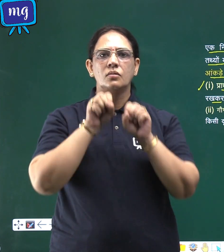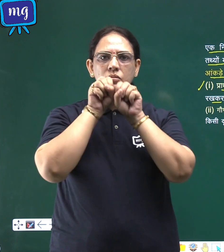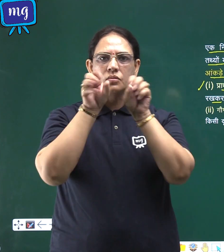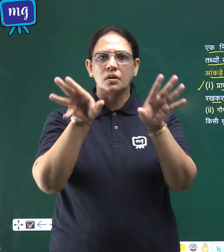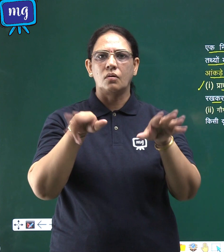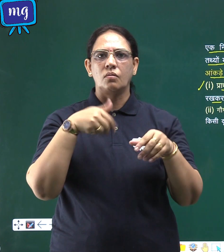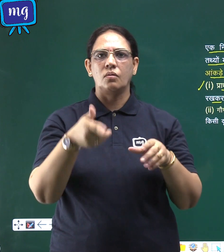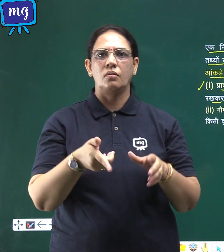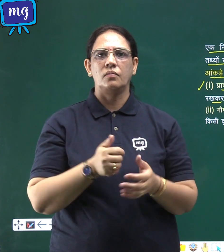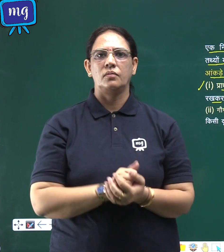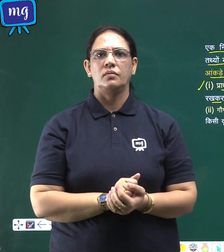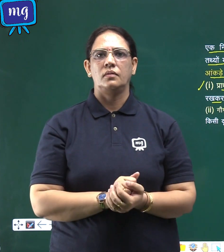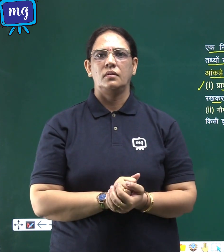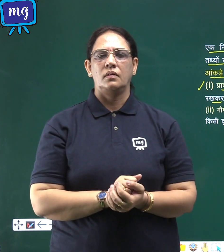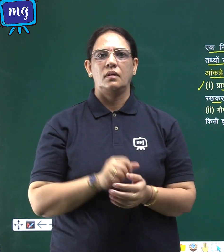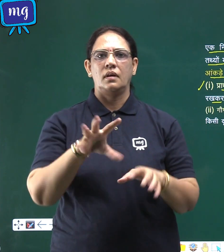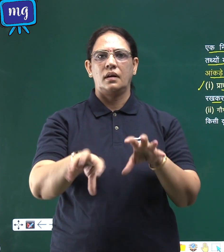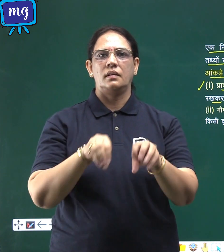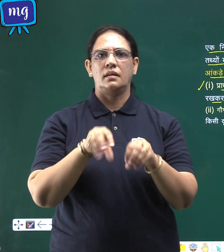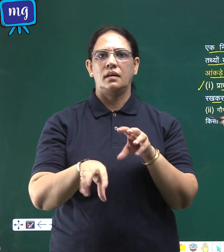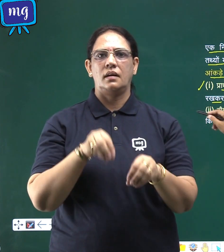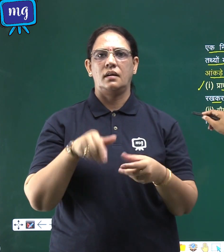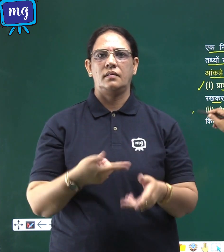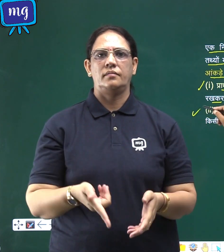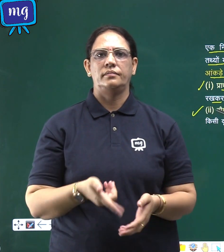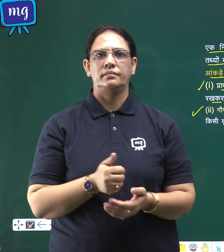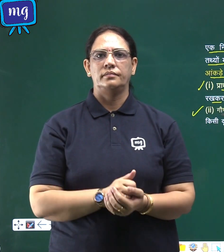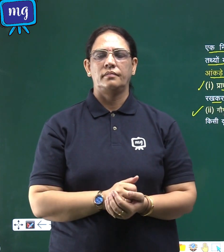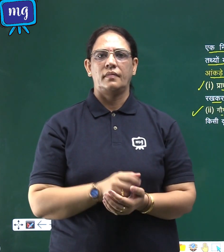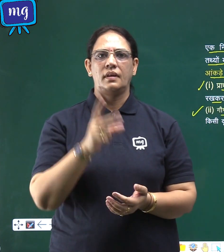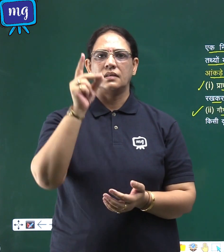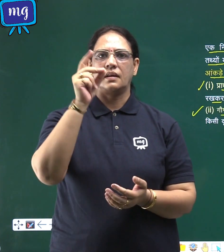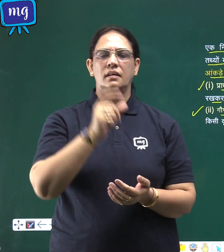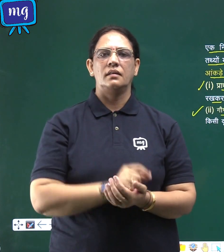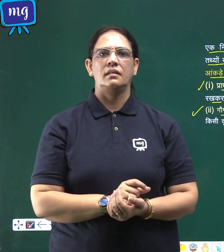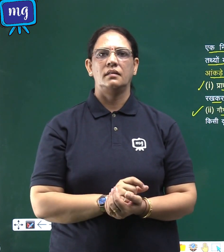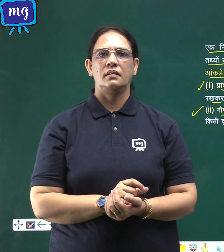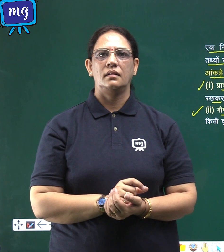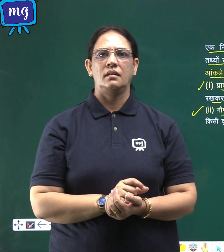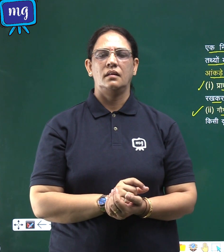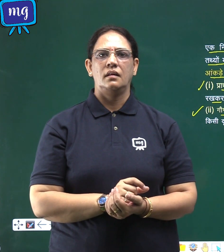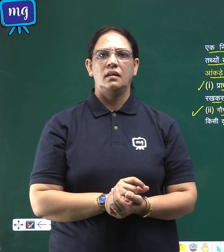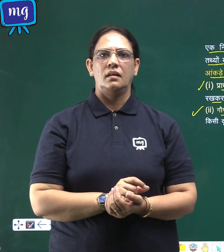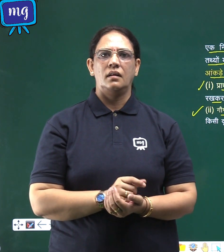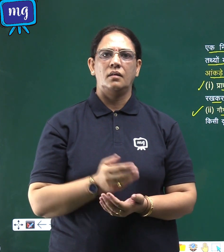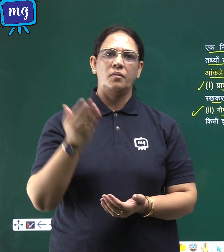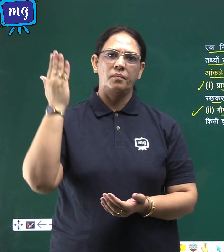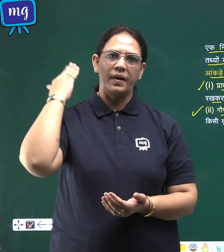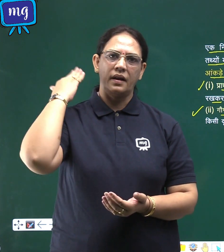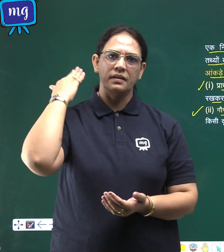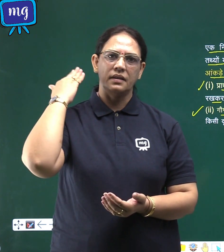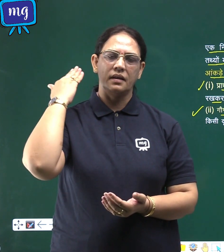एकत्र करना दूसरा गोण आकड़े